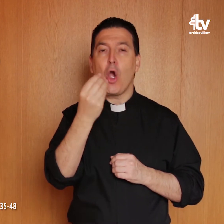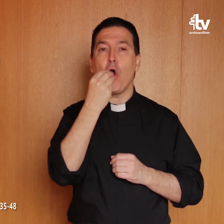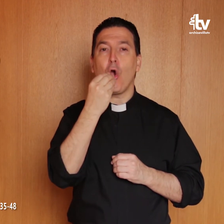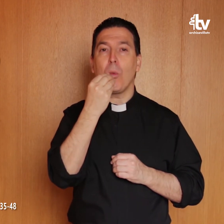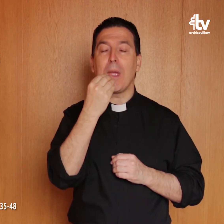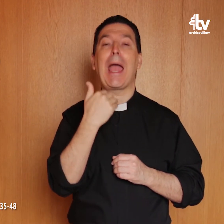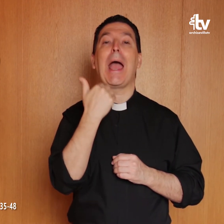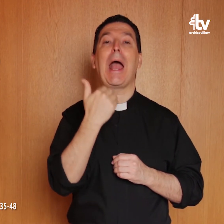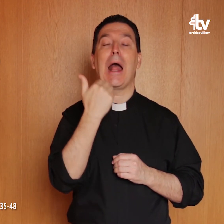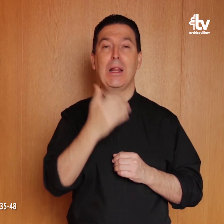algo de comer?